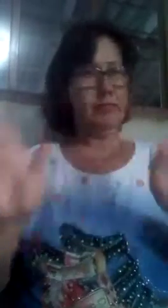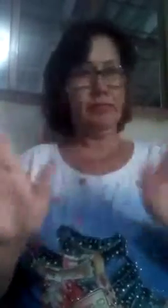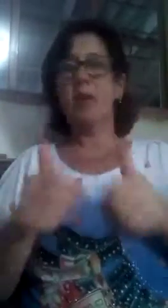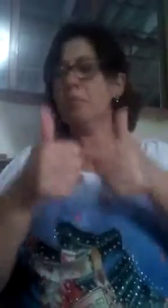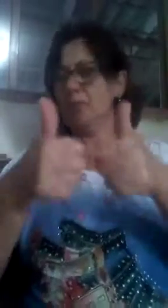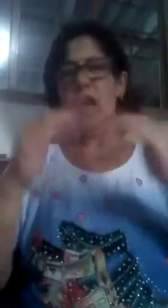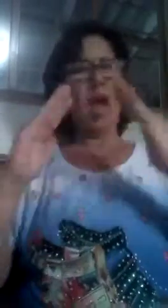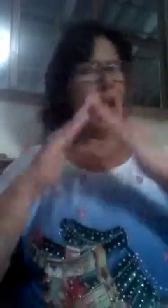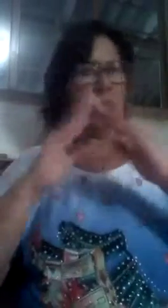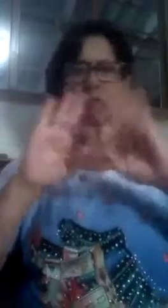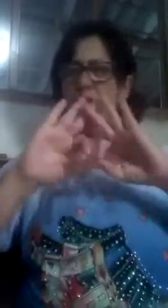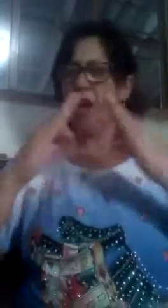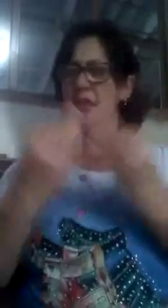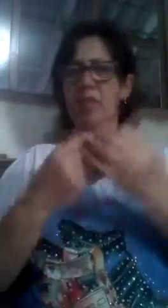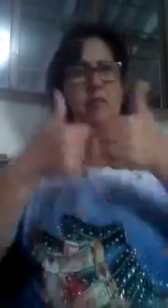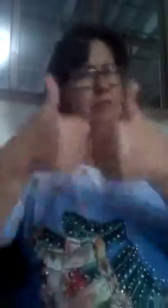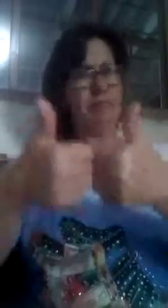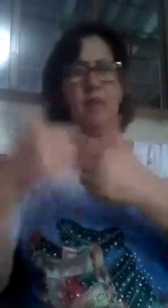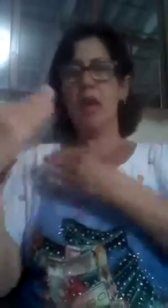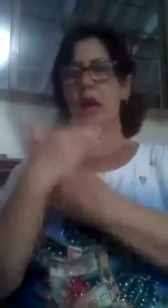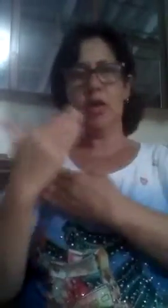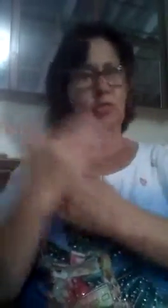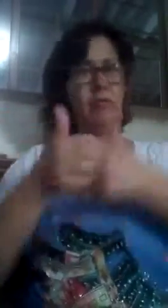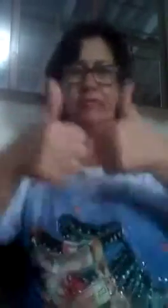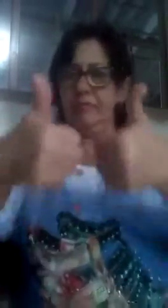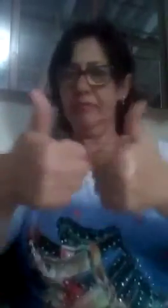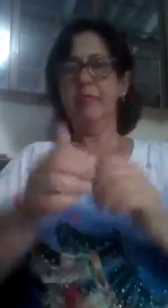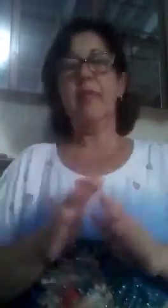Já pode me ouvir. Foi. Na cor.